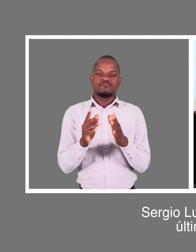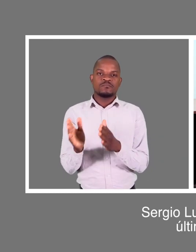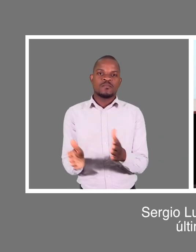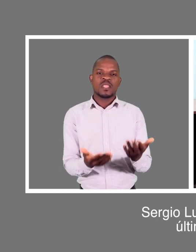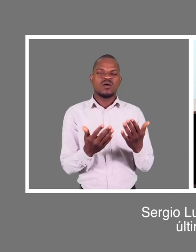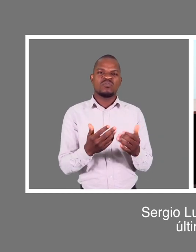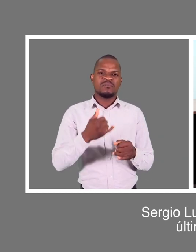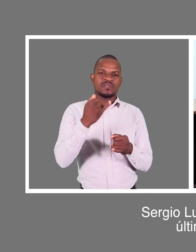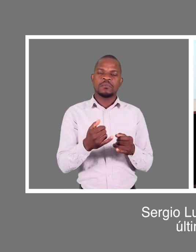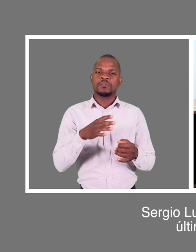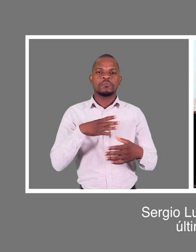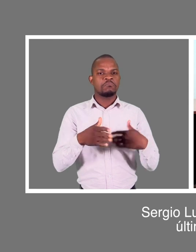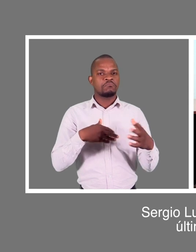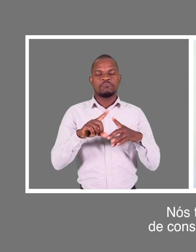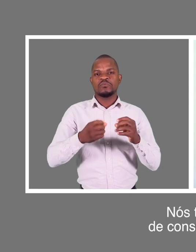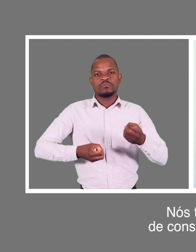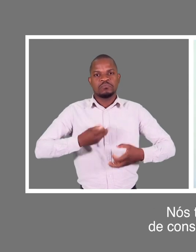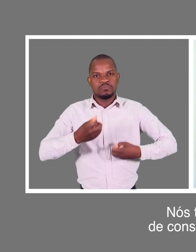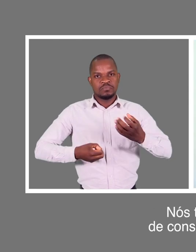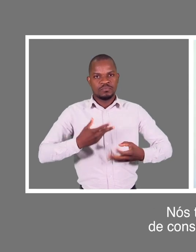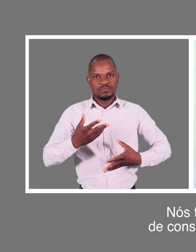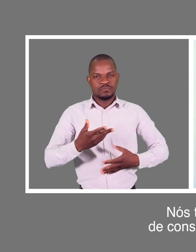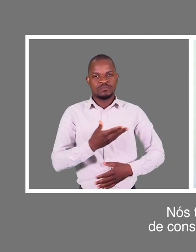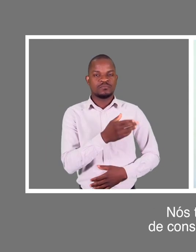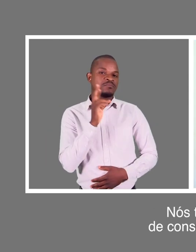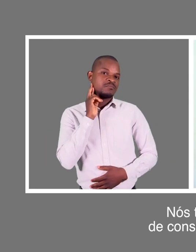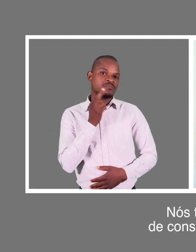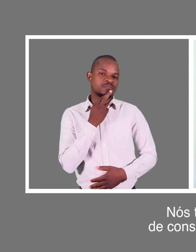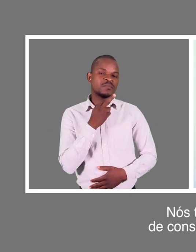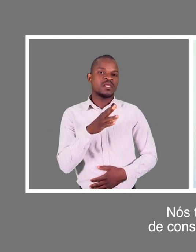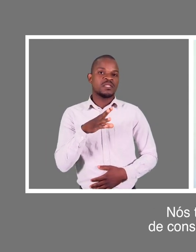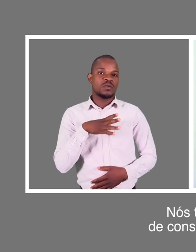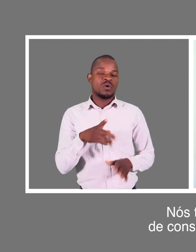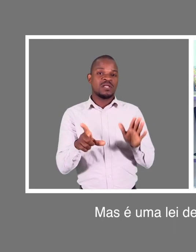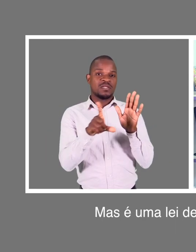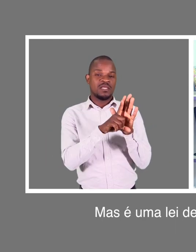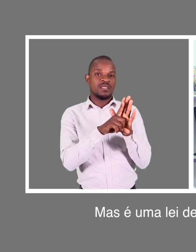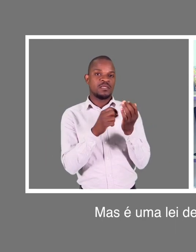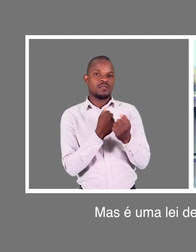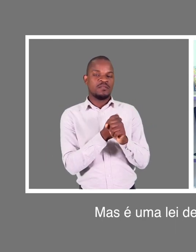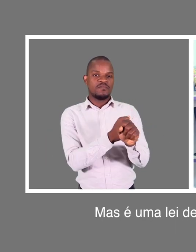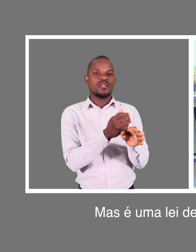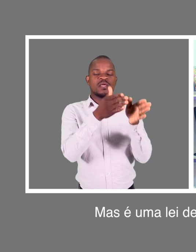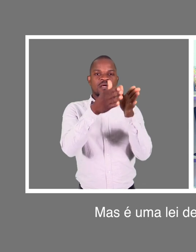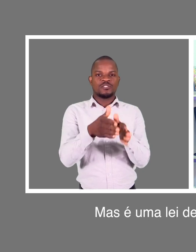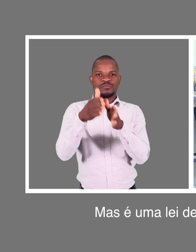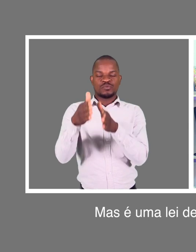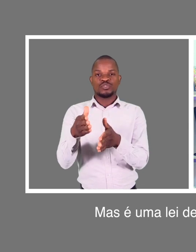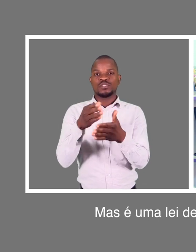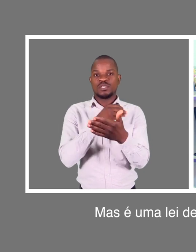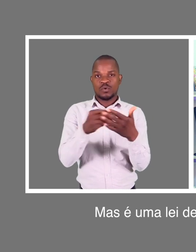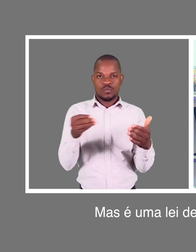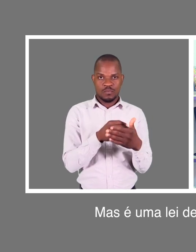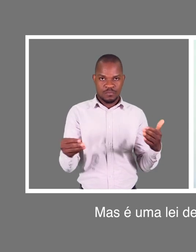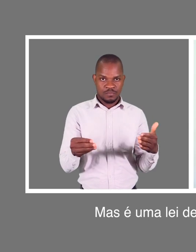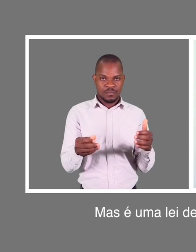terminar, últimas considerações? Nós temos a lei de defesa do consumidor em Moçambique, mas é uma lei de defesa do